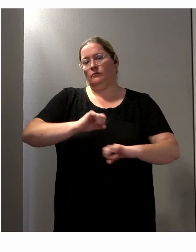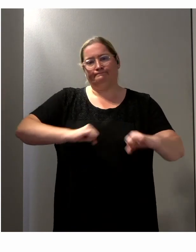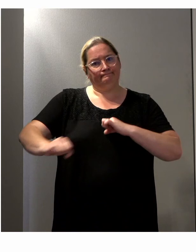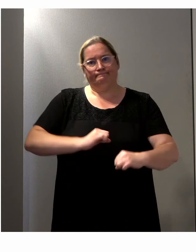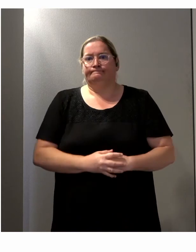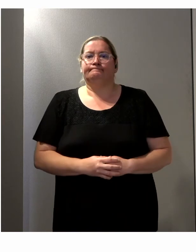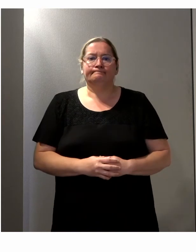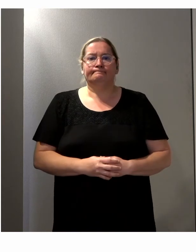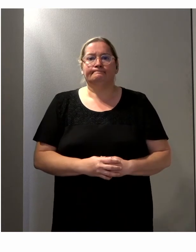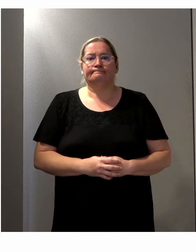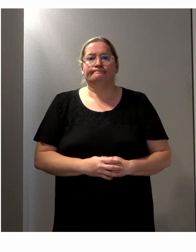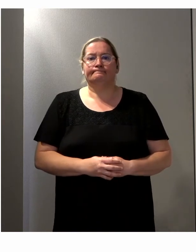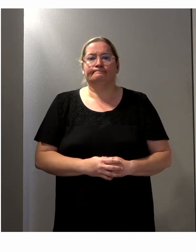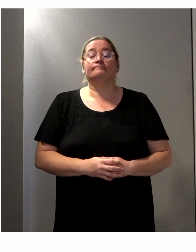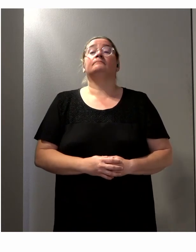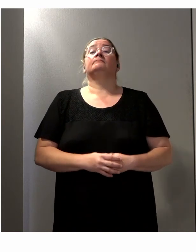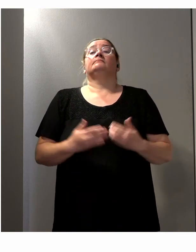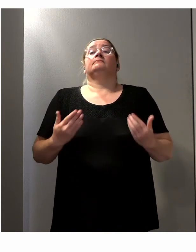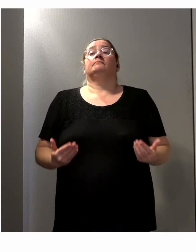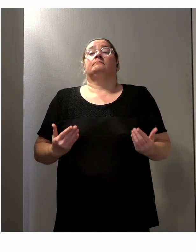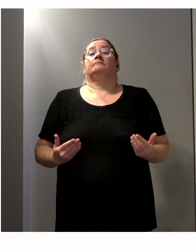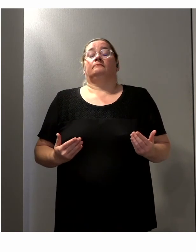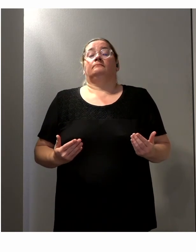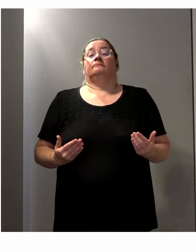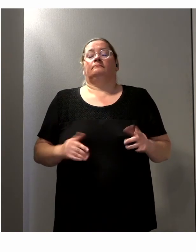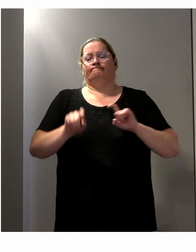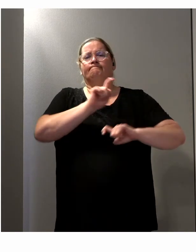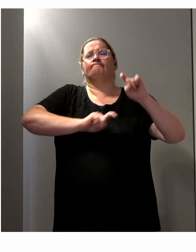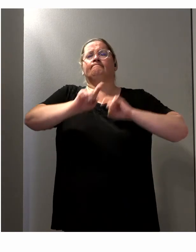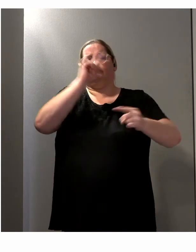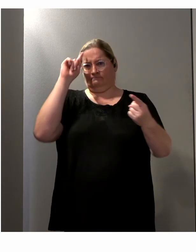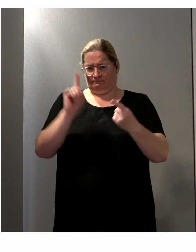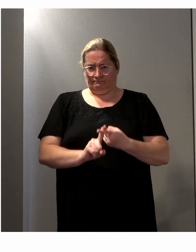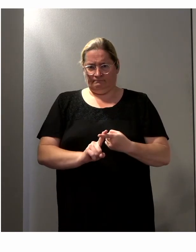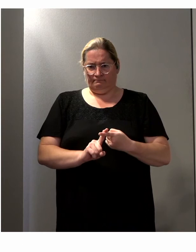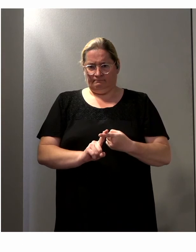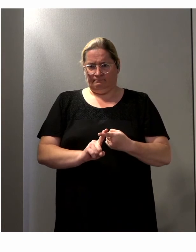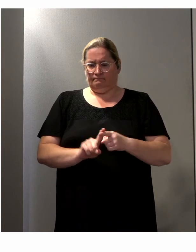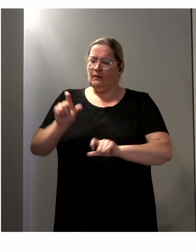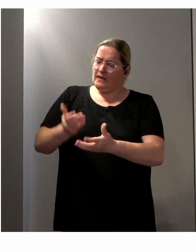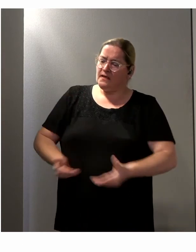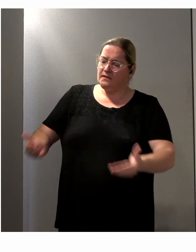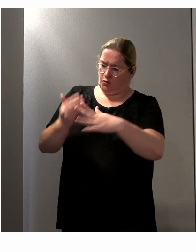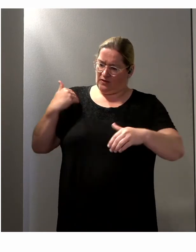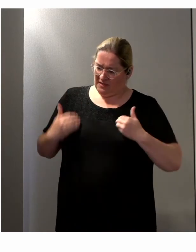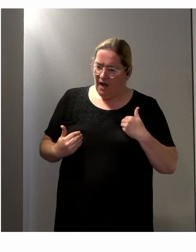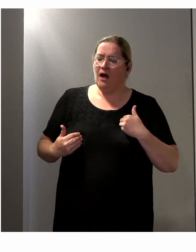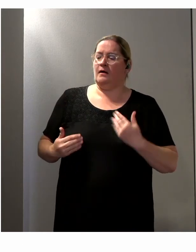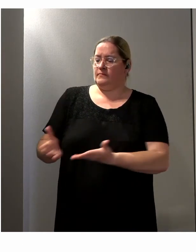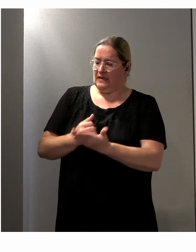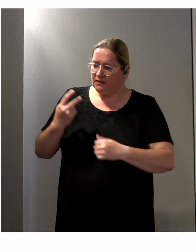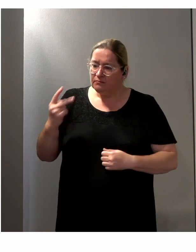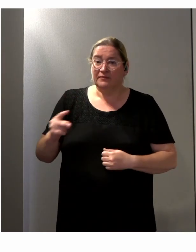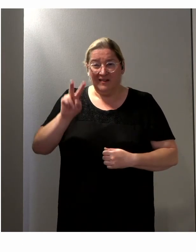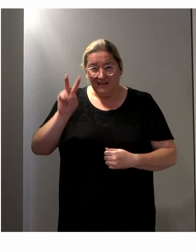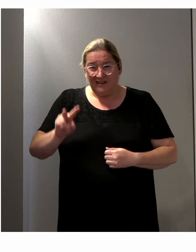Et pour revenir sur la problématique des ressources des personnes en situation de handicap, c'est vrai que ces derniers jours,